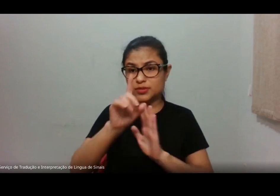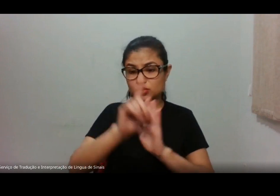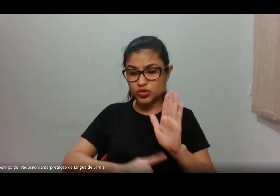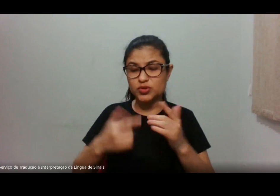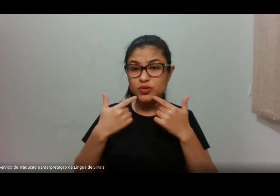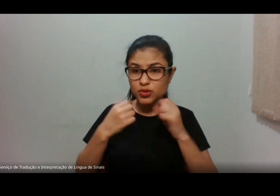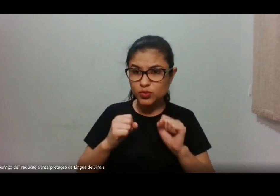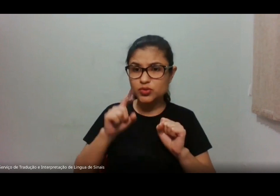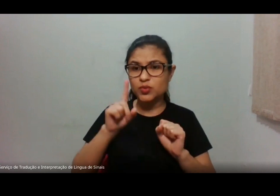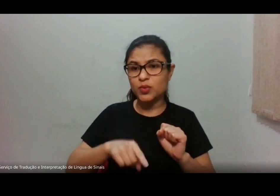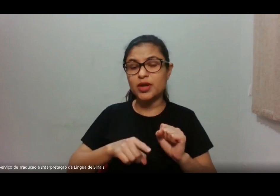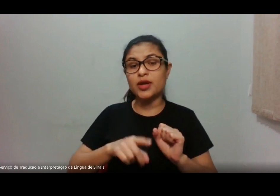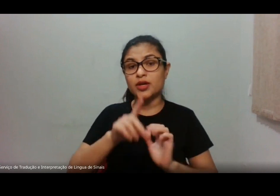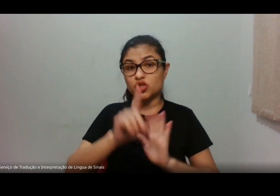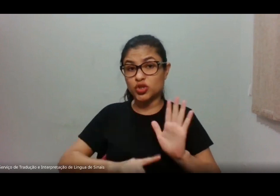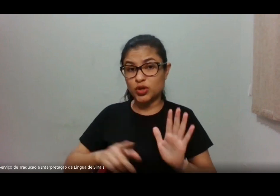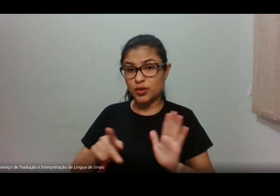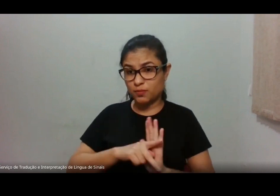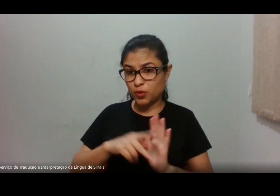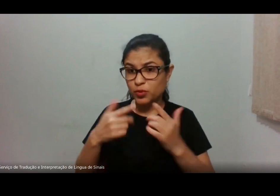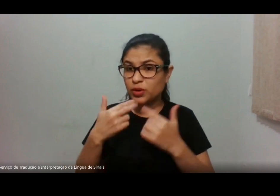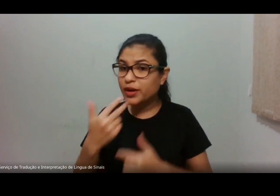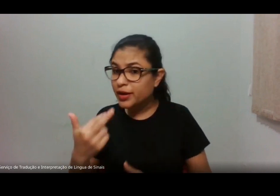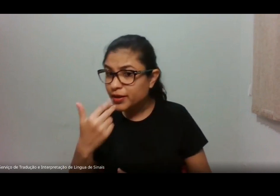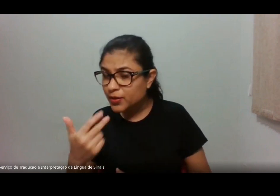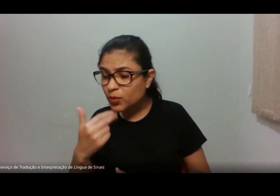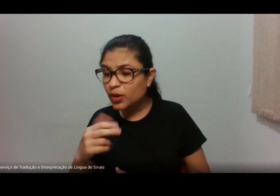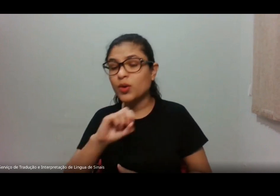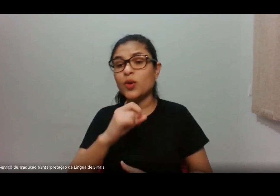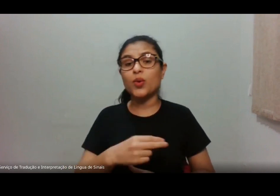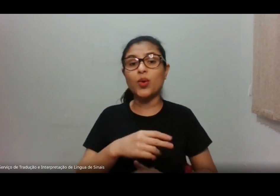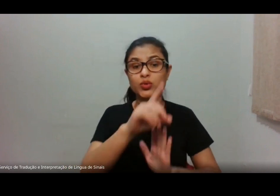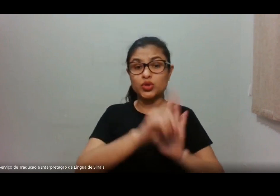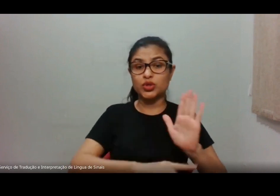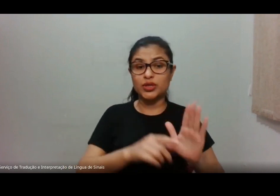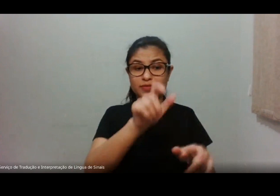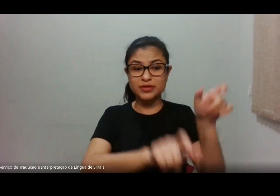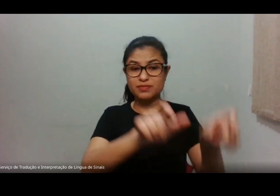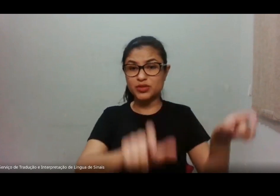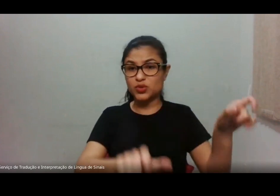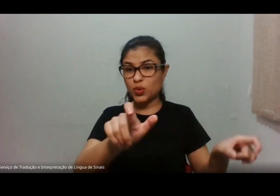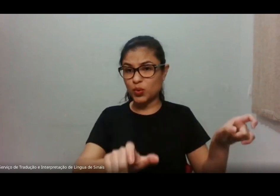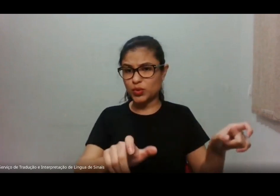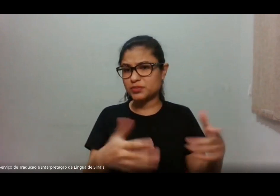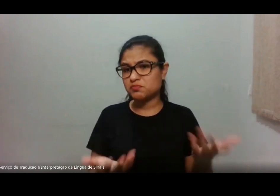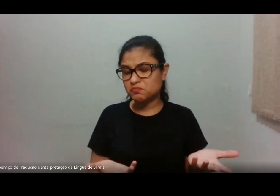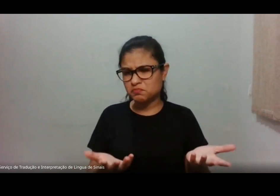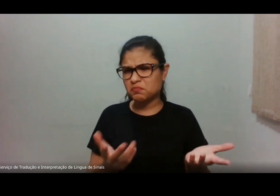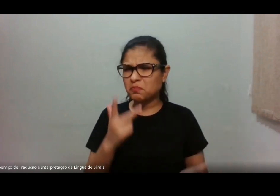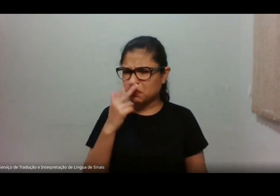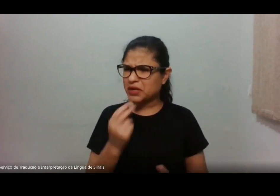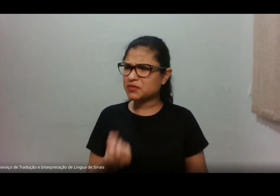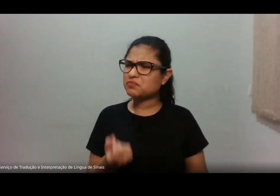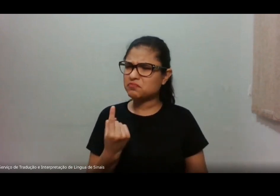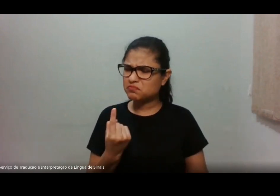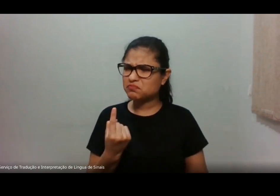os direitos linguísticos são direitos das línguas ou direitos dos falantes. Pode parecer absurdo isto que eu estou